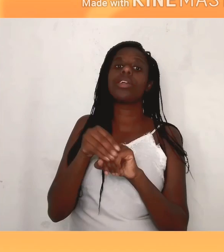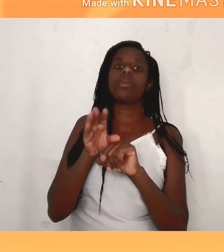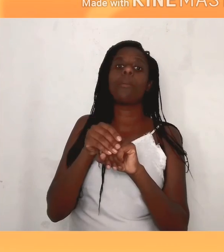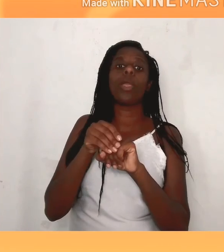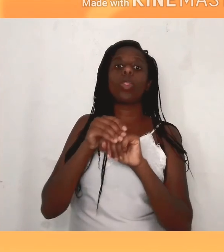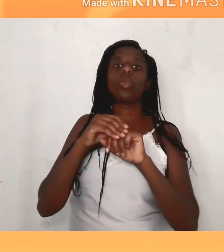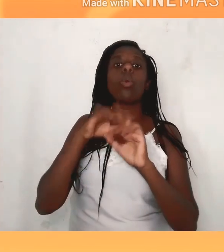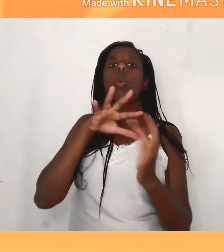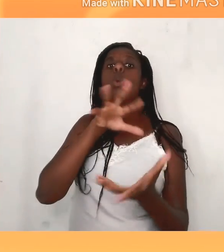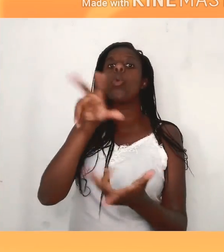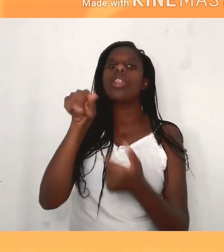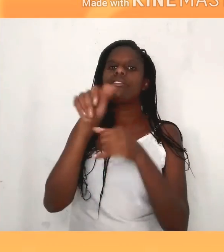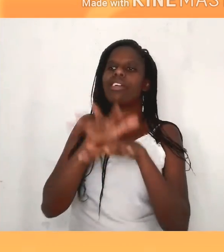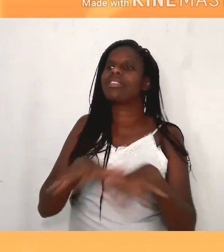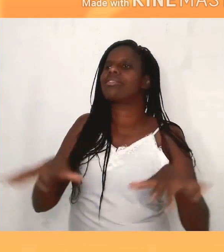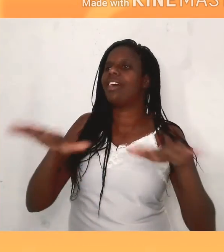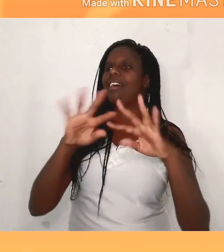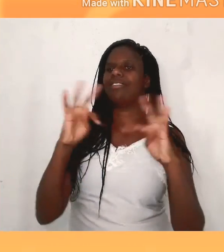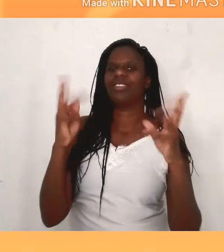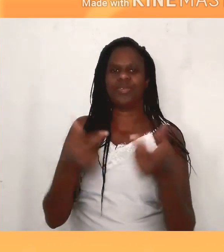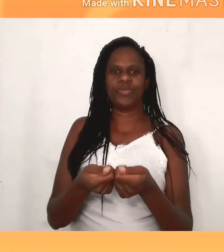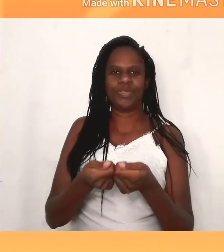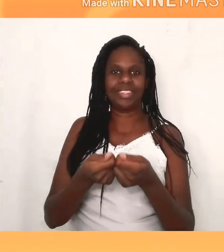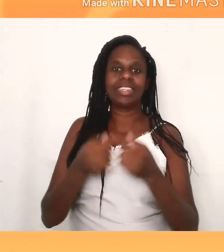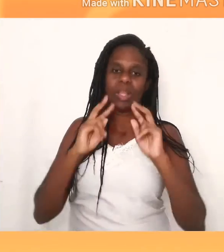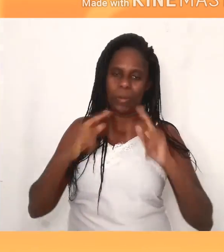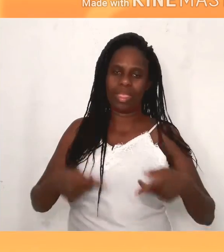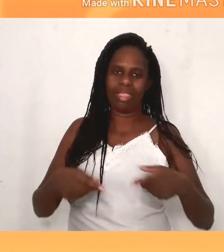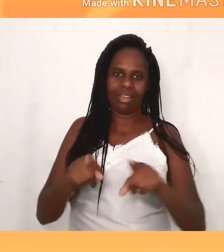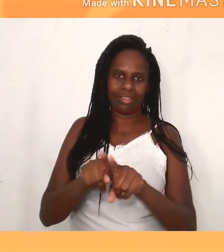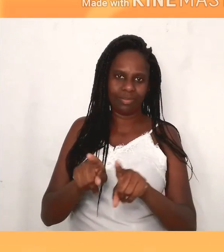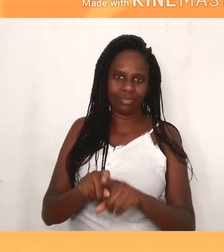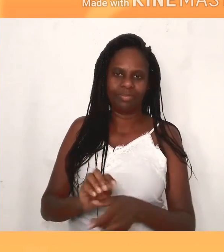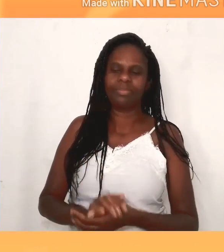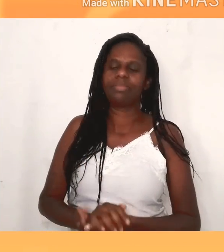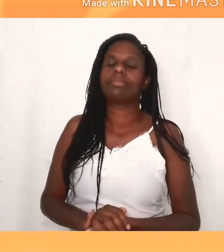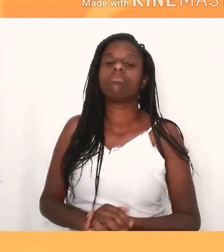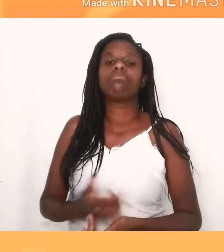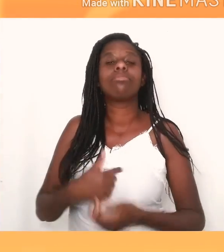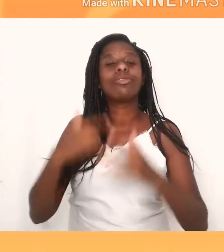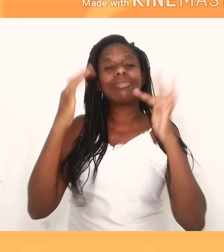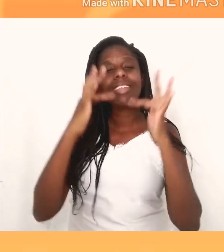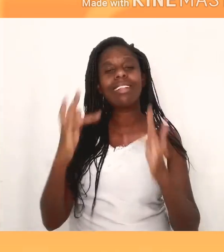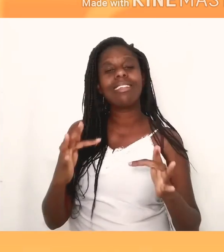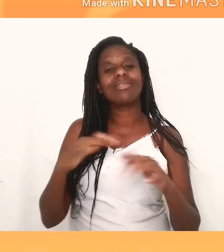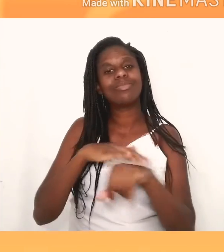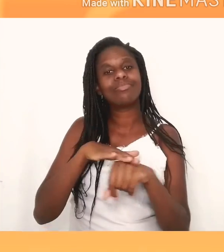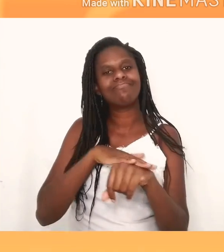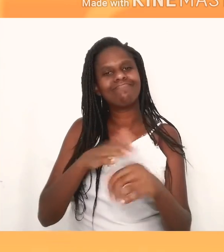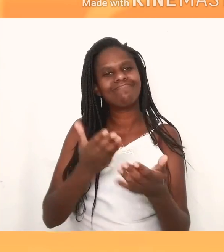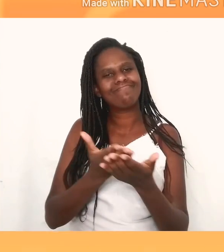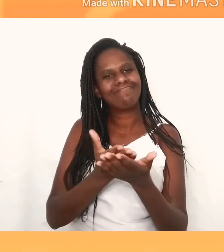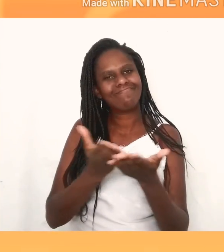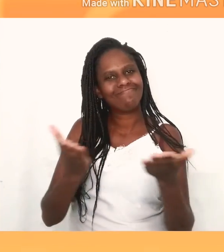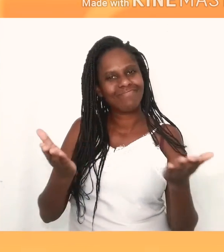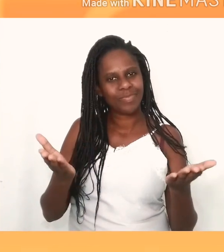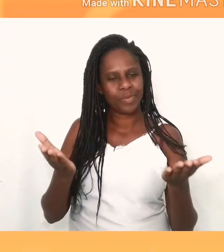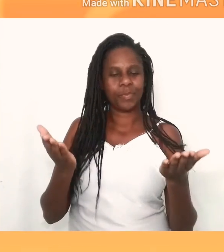conhecimento universal da humanidade. Então, nesse sentido, estou muito feliz aqui de falar com